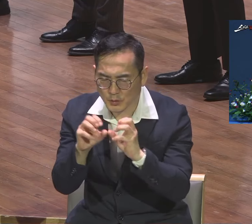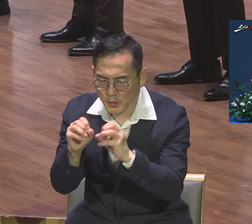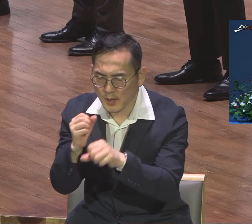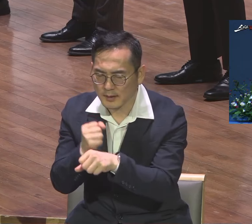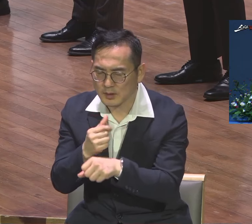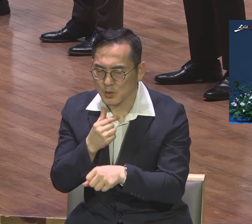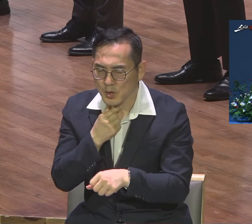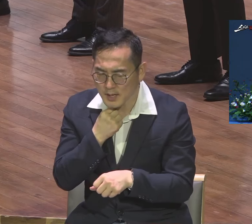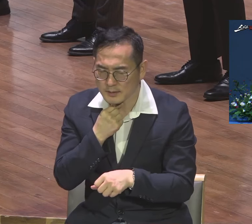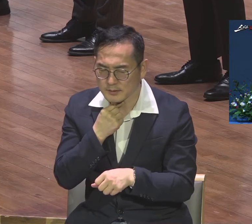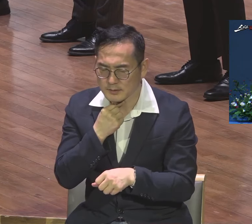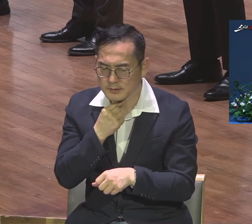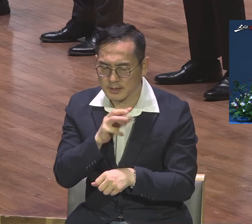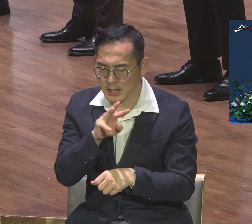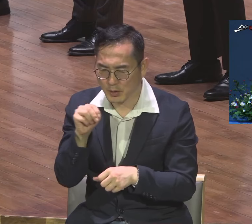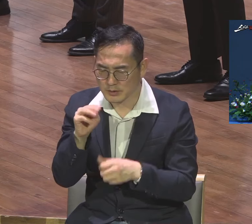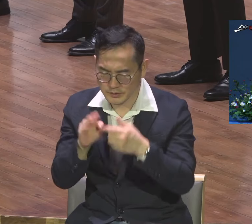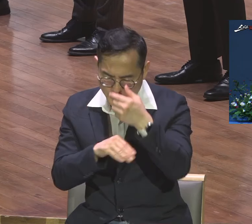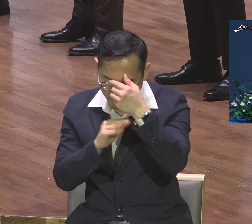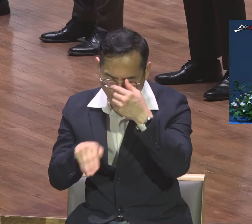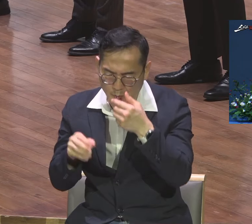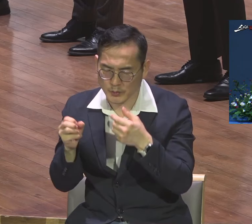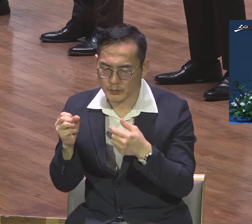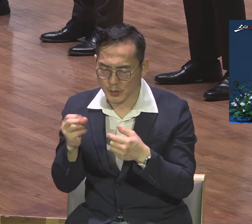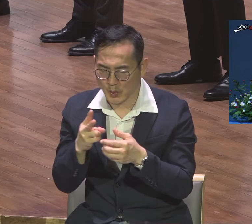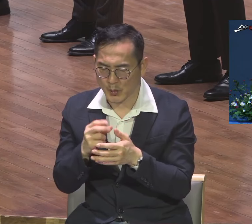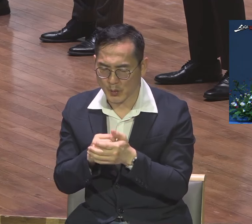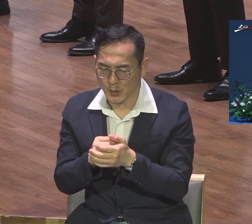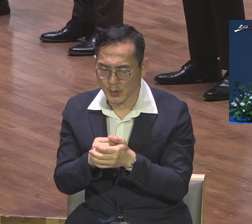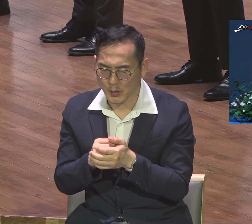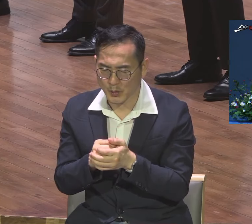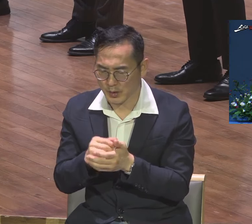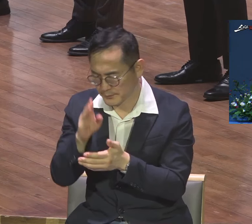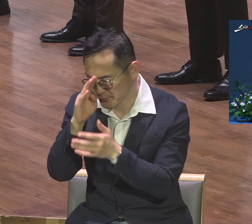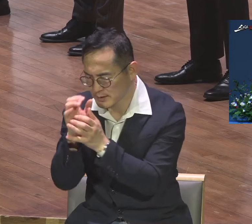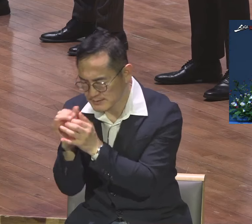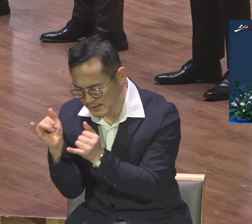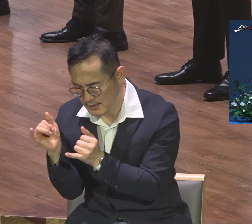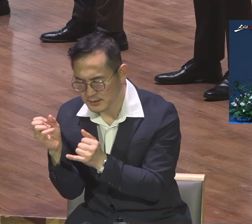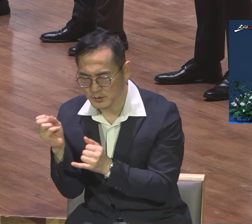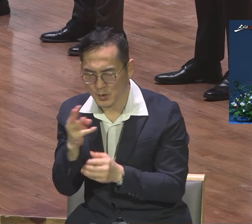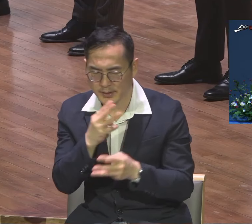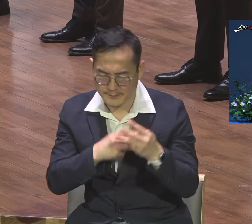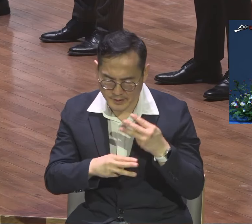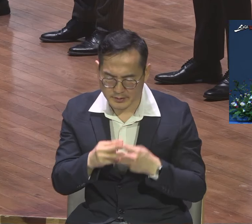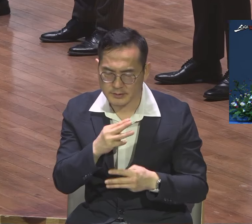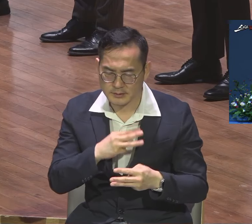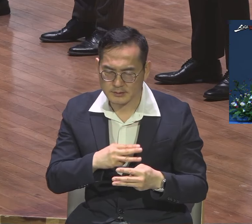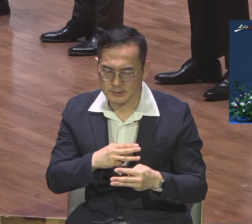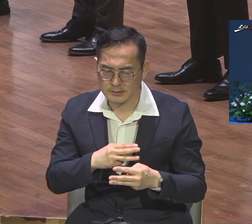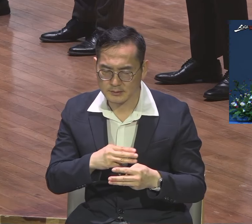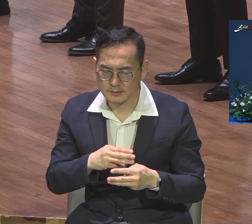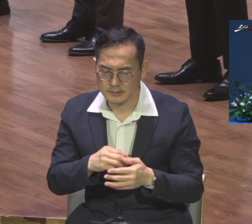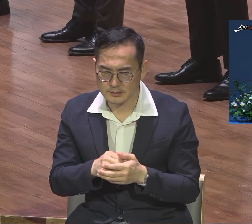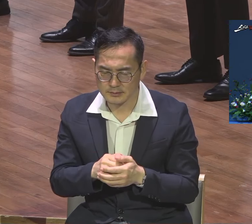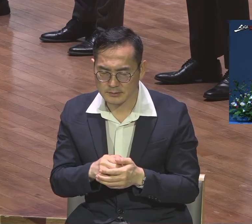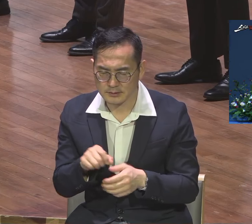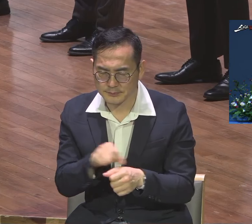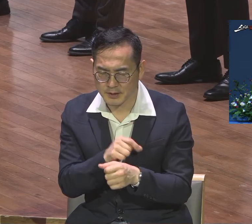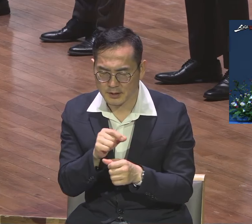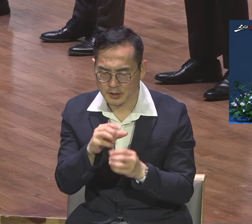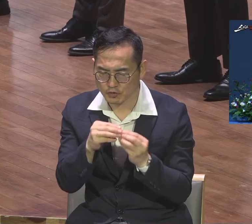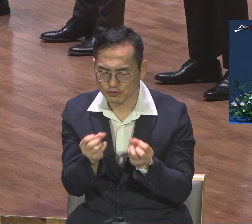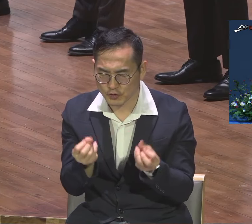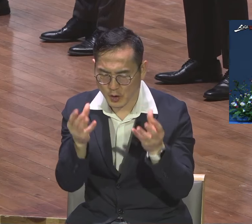참석한 모든 예언의 제자들과 환우로 통하는 모든 환우들과 우리 사랑 렘넌트들과 특별히 추석 기간 동안